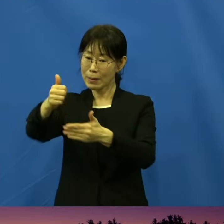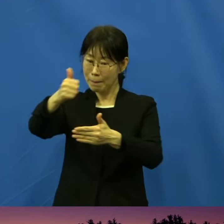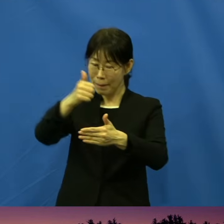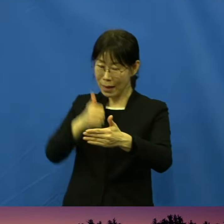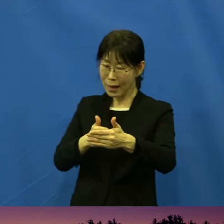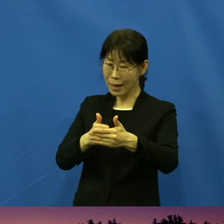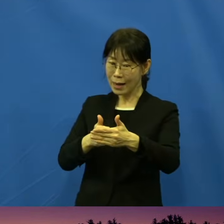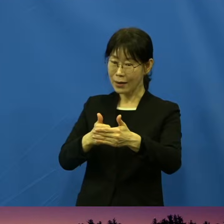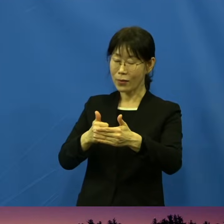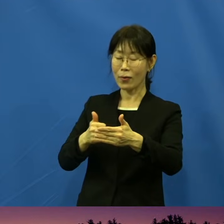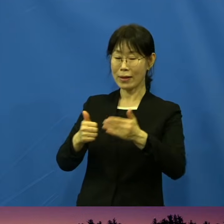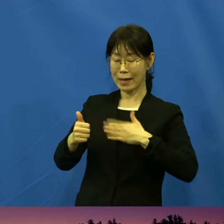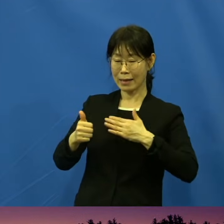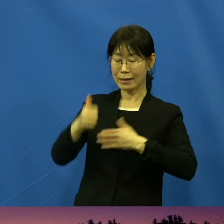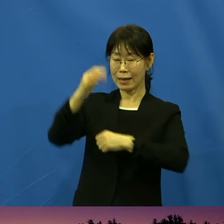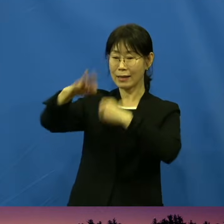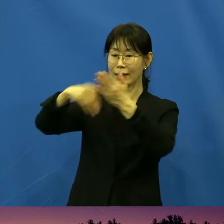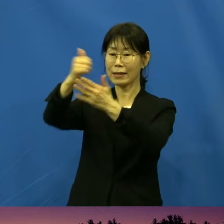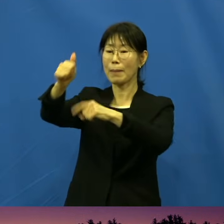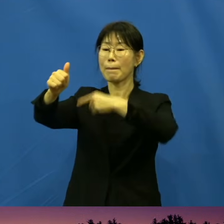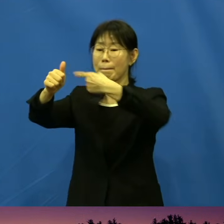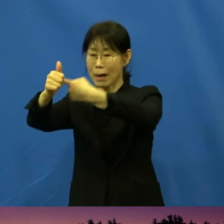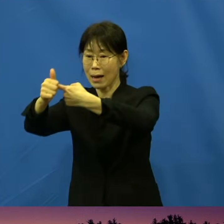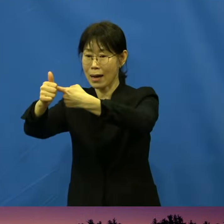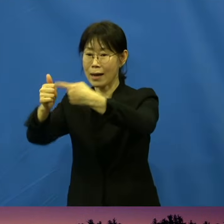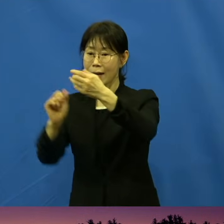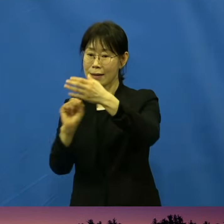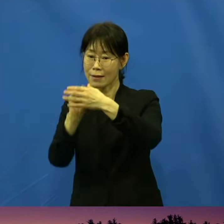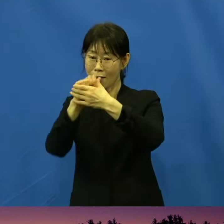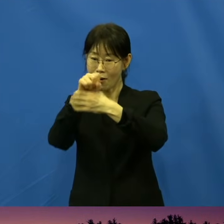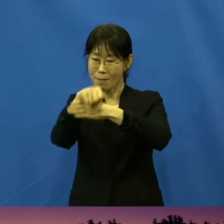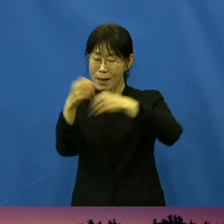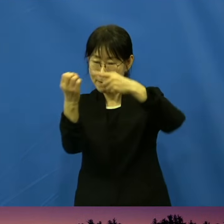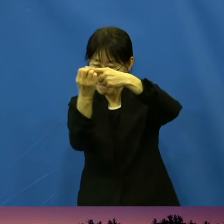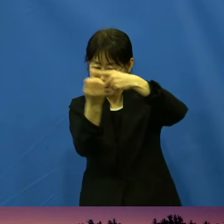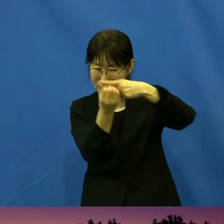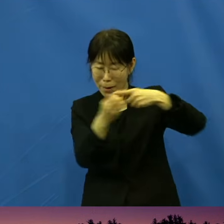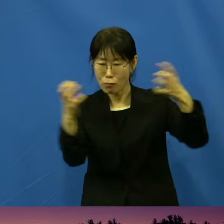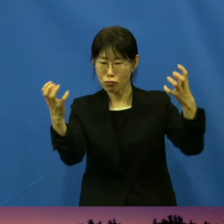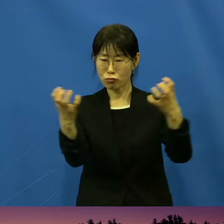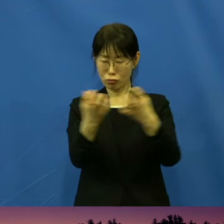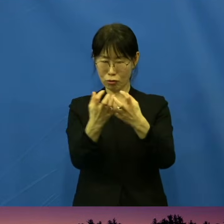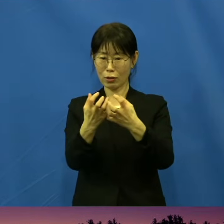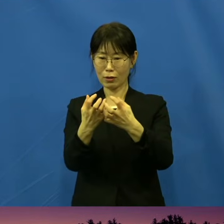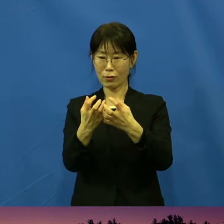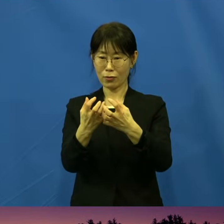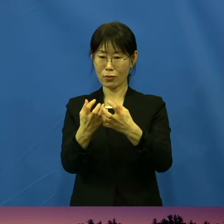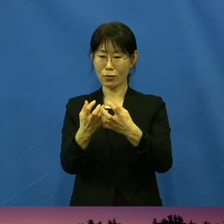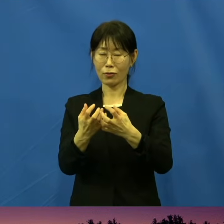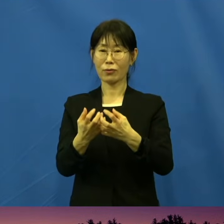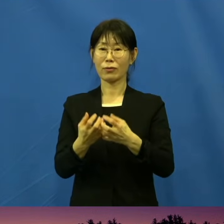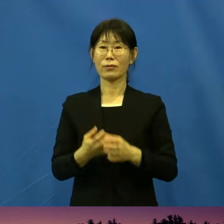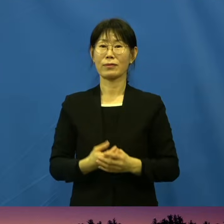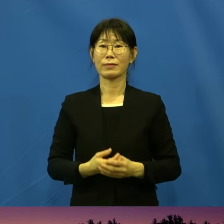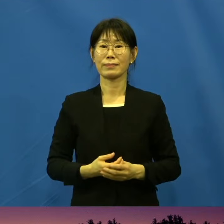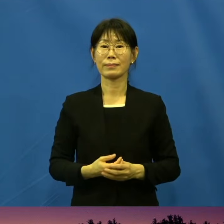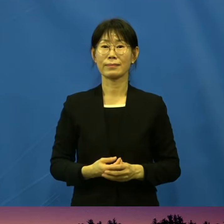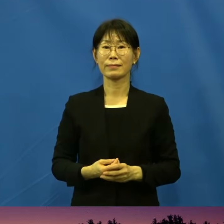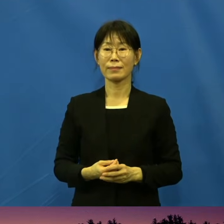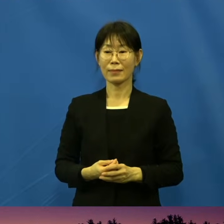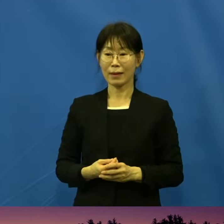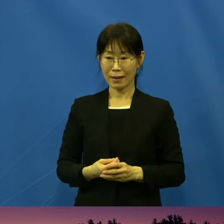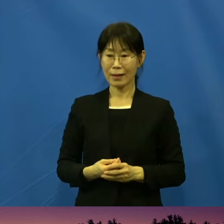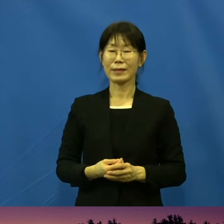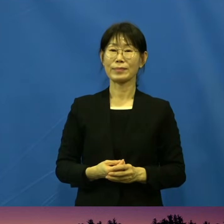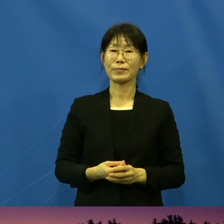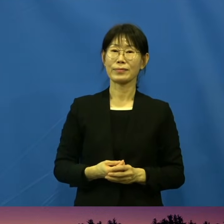열매를 많이 맺나니 나를 떠나서는 너희가 아무것도 할 수 없음이라. 그 그리스도와 내가